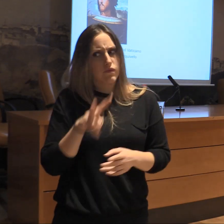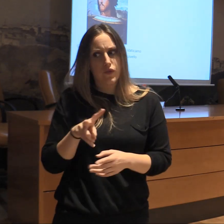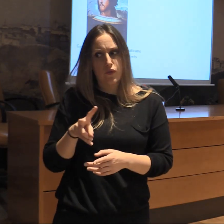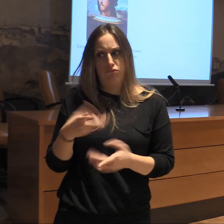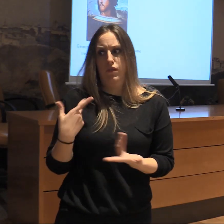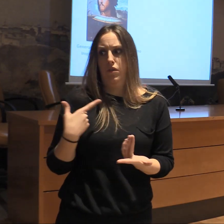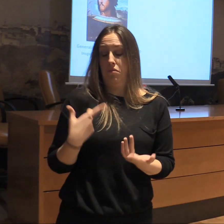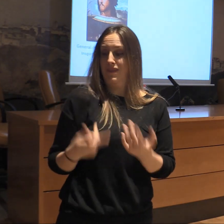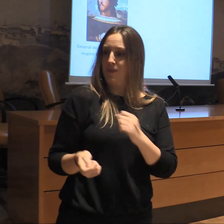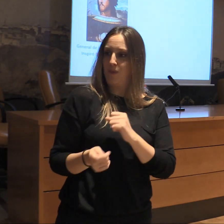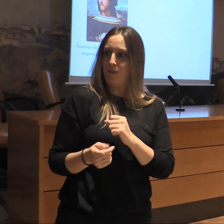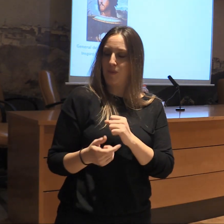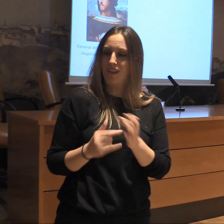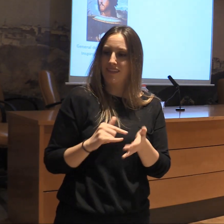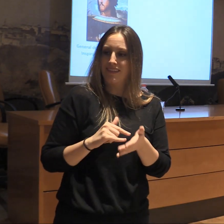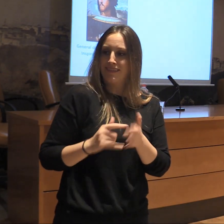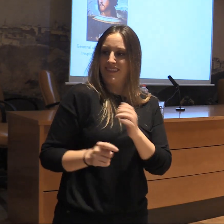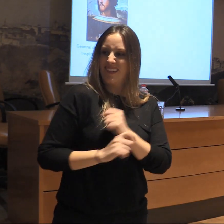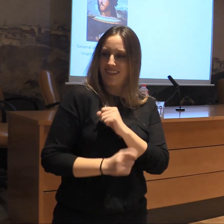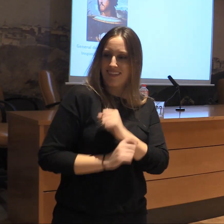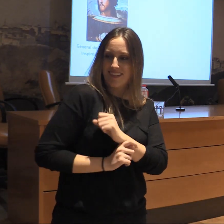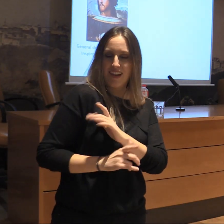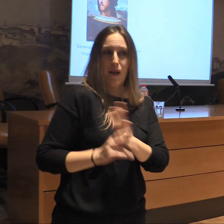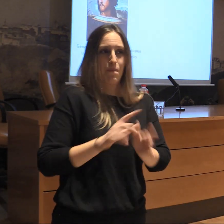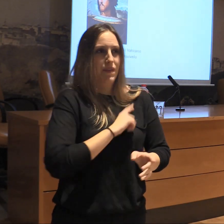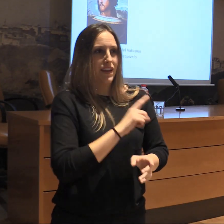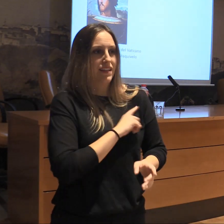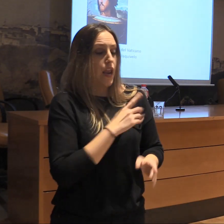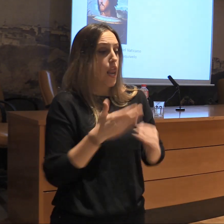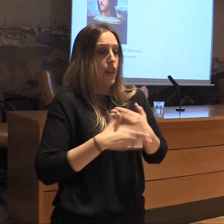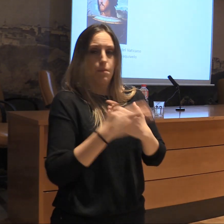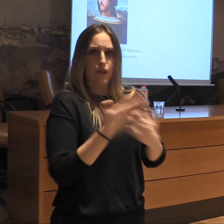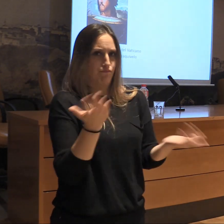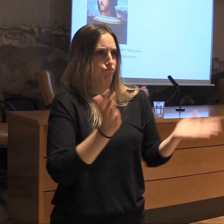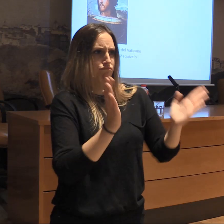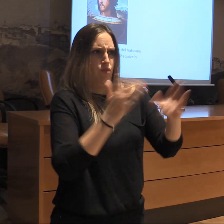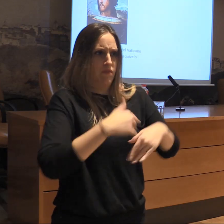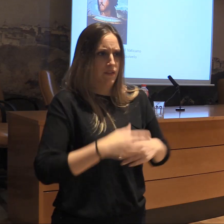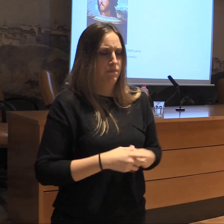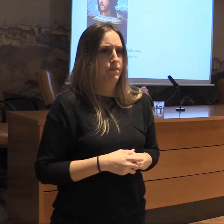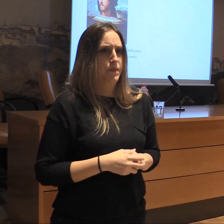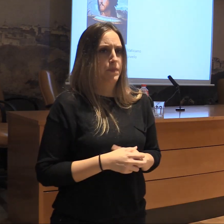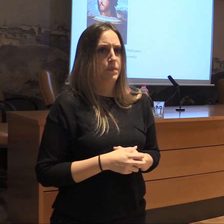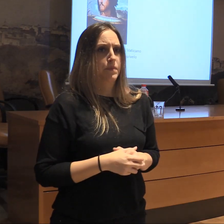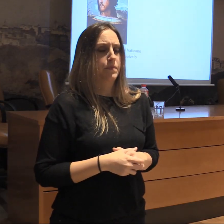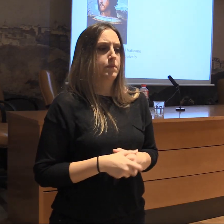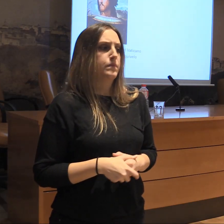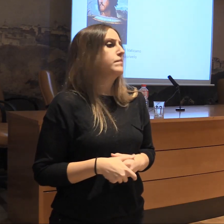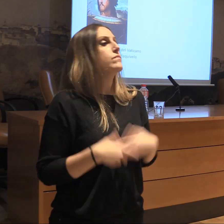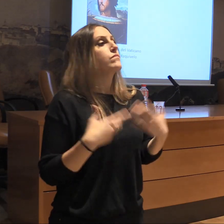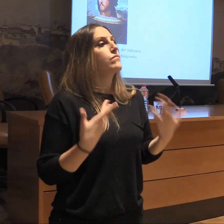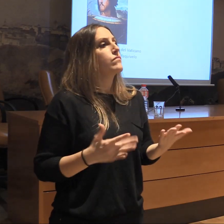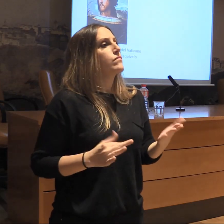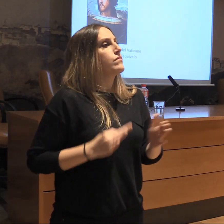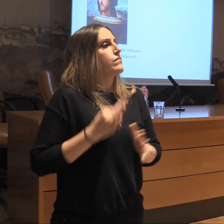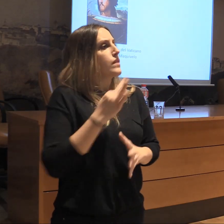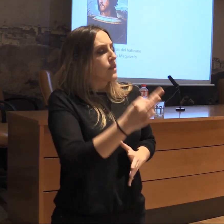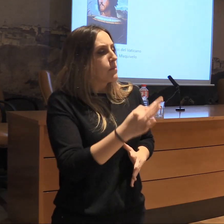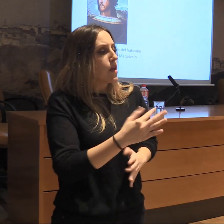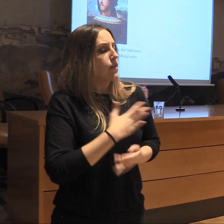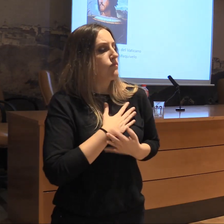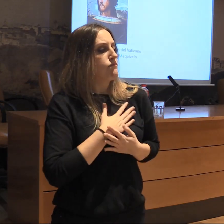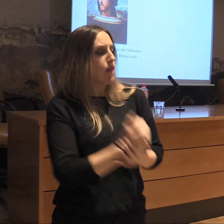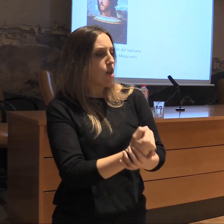militar, no tenía su ambición, no tenía límite. Bueno, también su arrojo y su